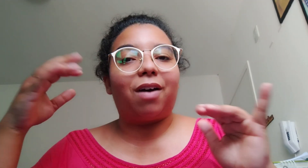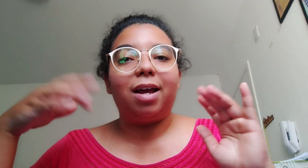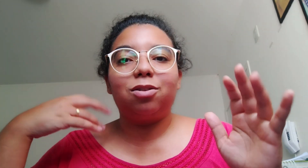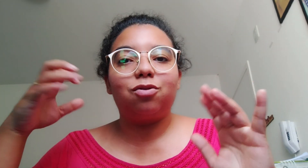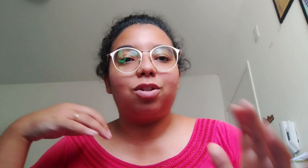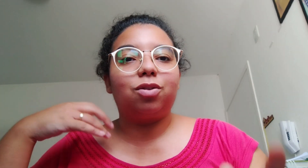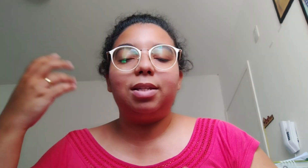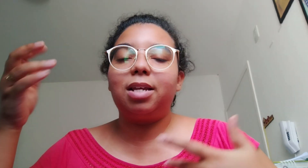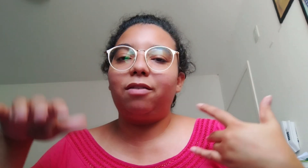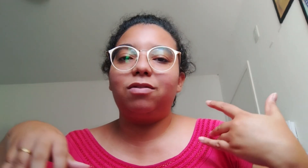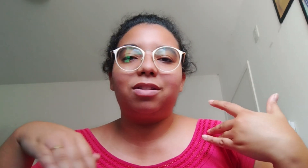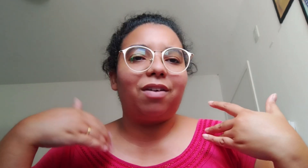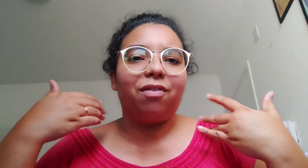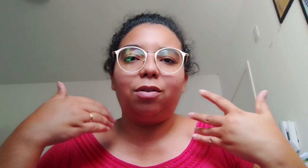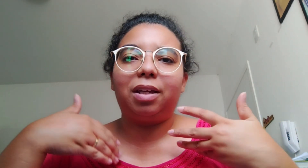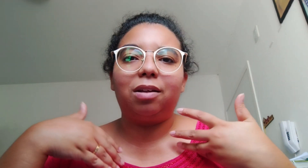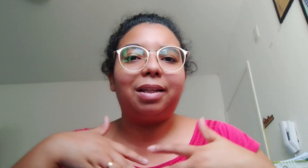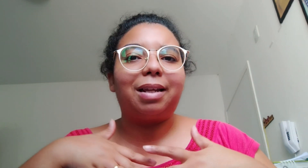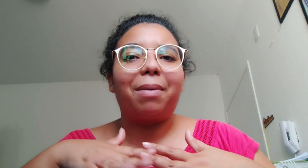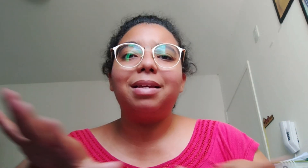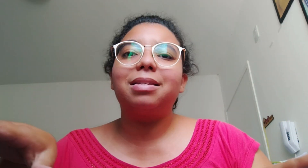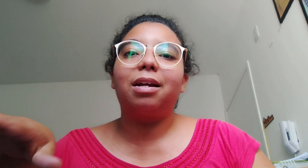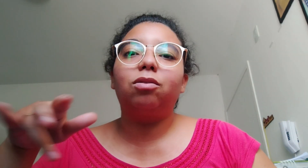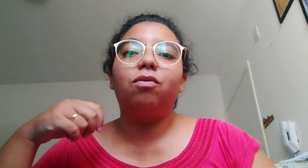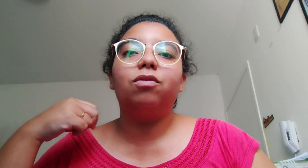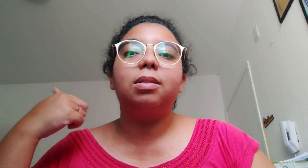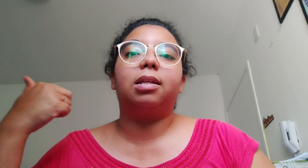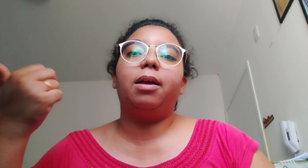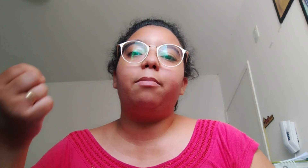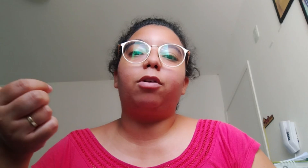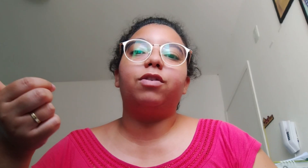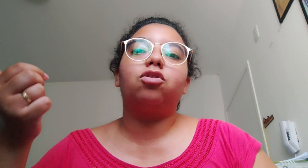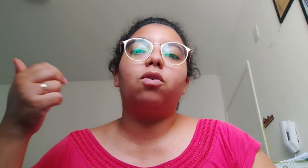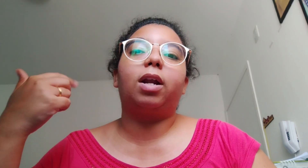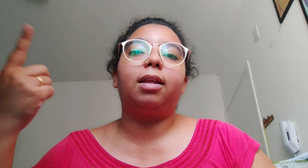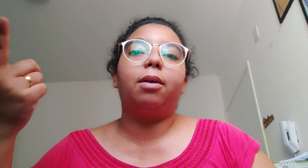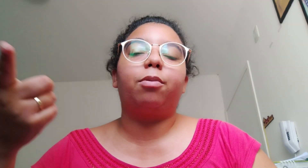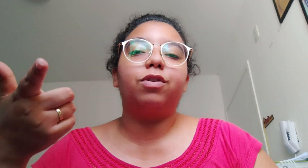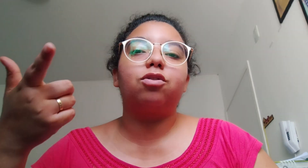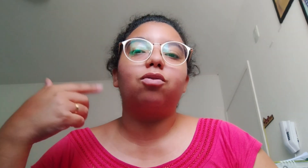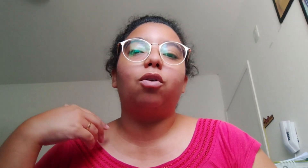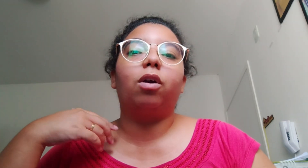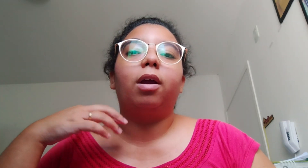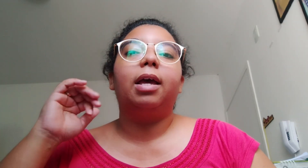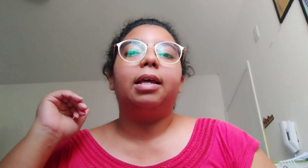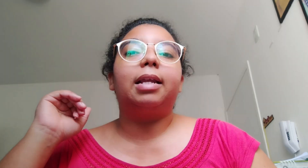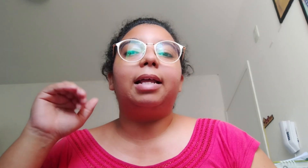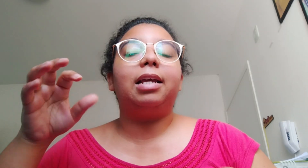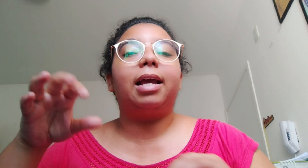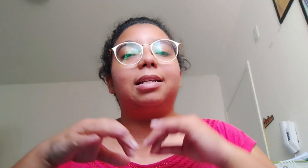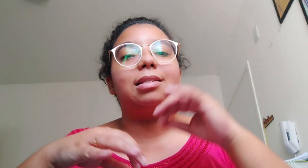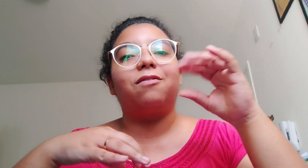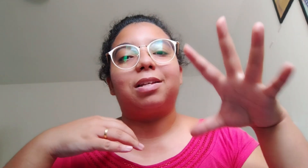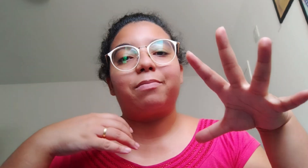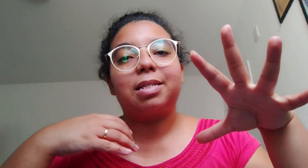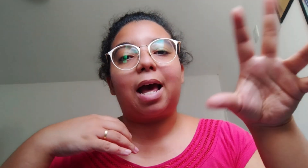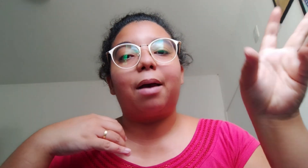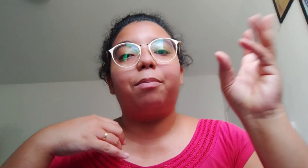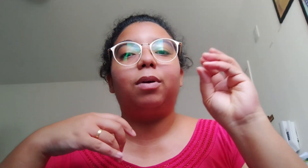várias sugestões e aí você vai vendo aquilo que dá mais certo com você. Tem professora, tem professor, né? Tem aqueles que fazem mais rápido, aqueles